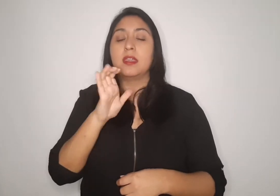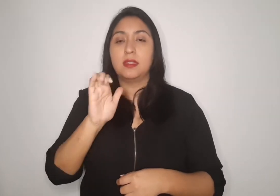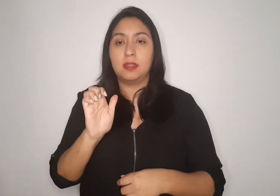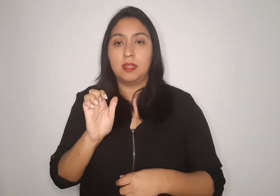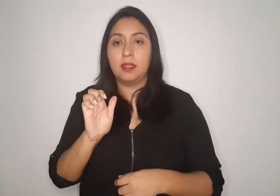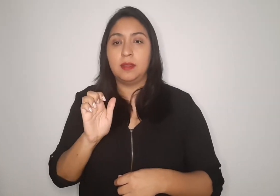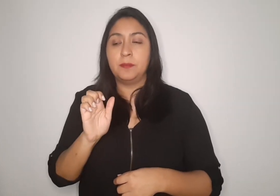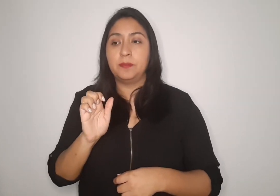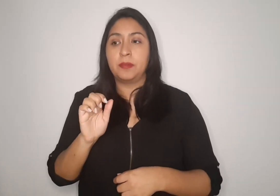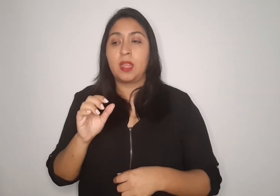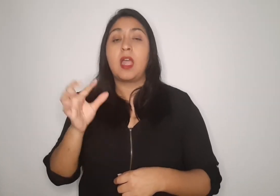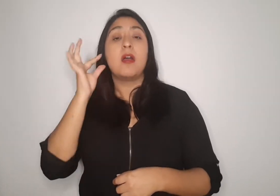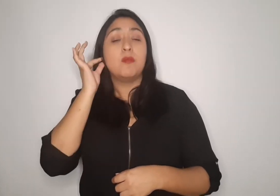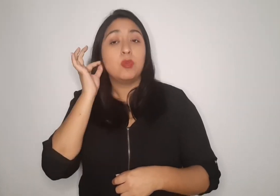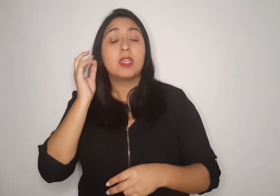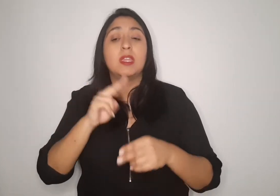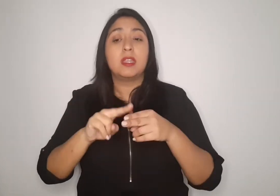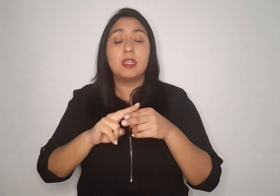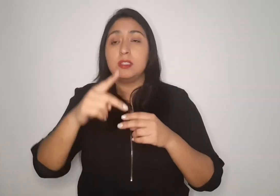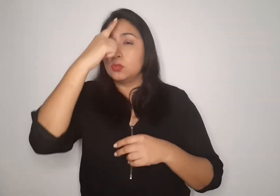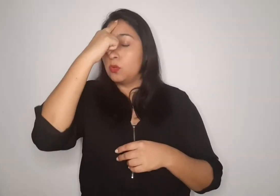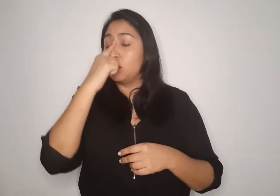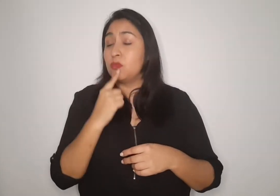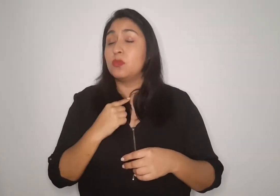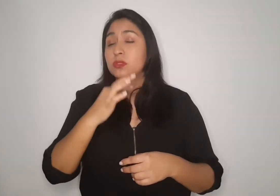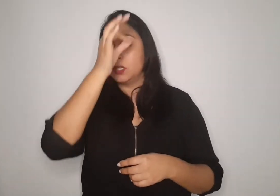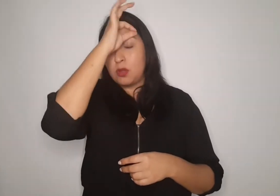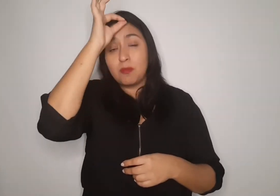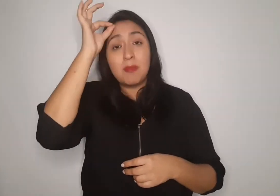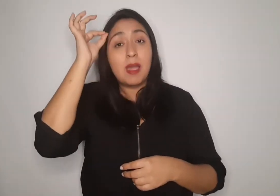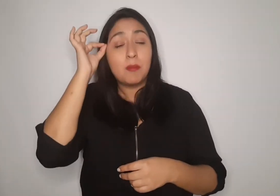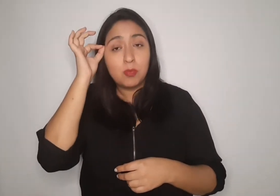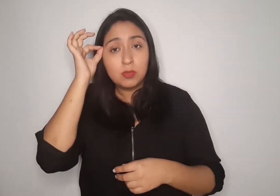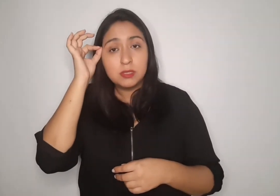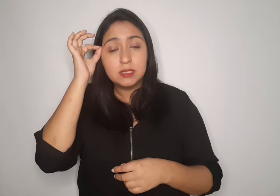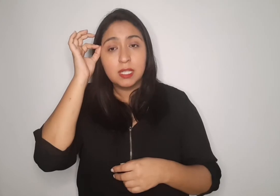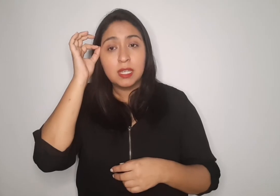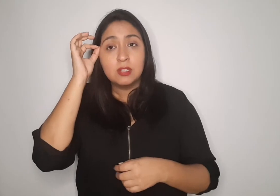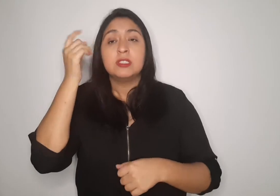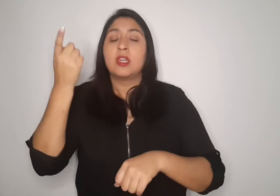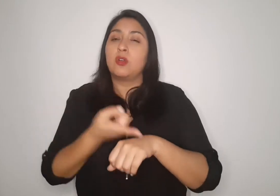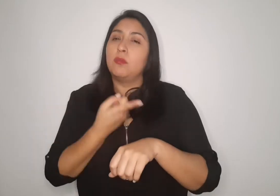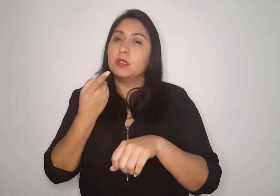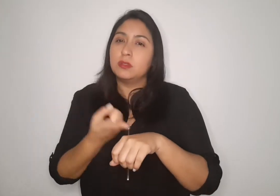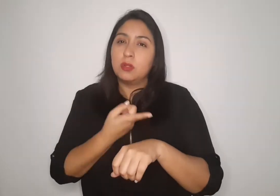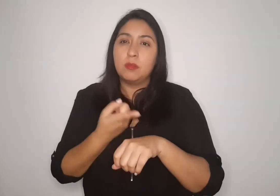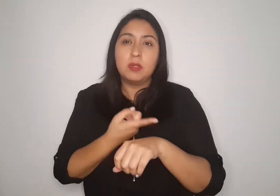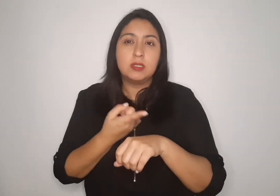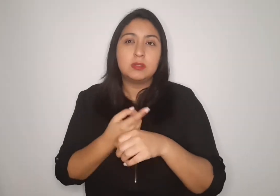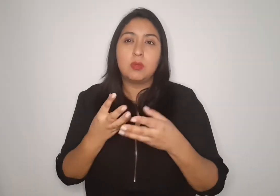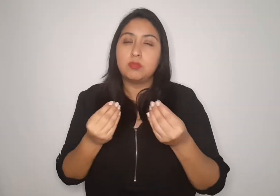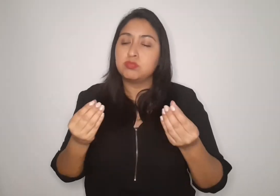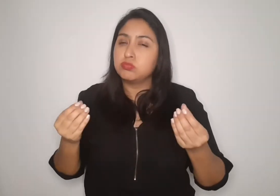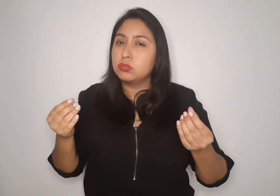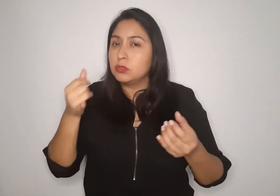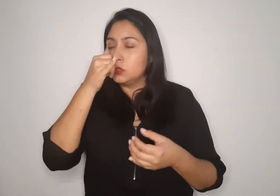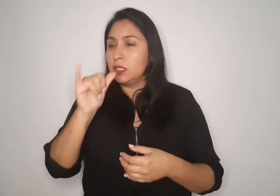bajo el prisma mapuche. Entonces, después de una conversación muy larga, me dijo: Francisco, toma esta